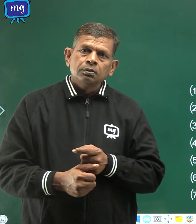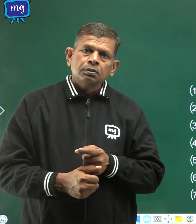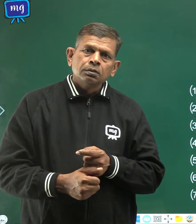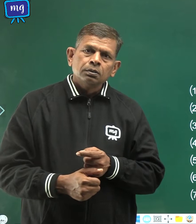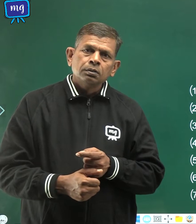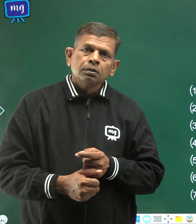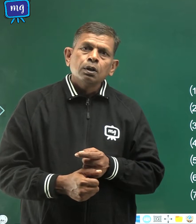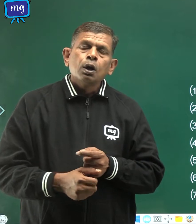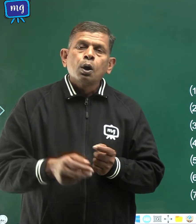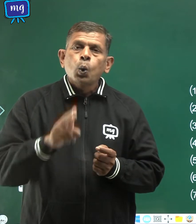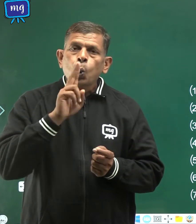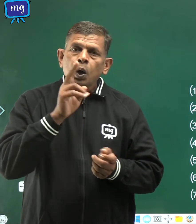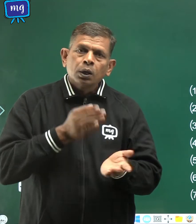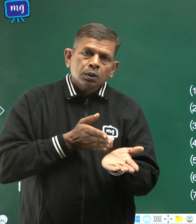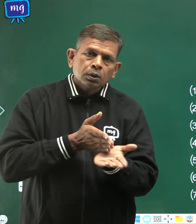सिंचाई,